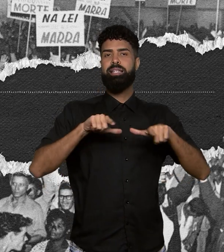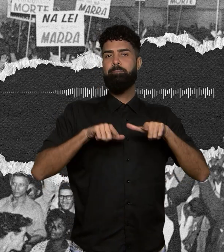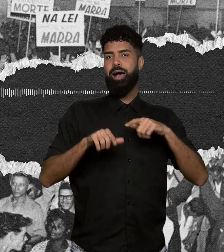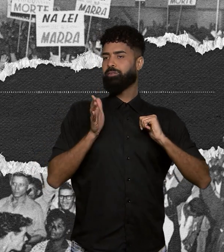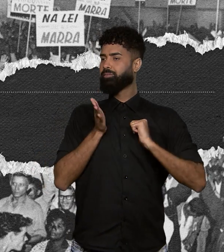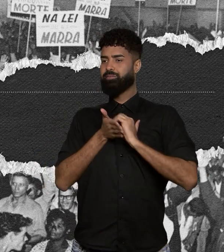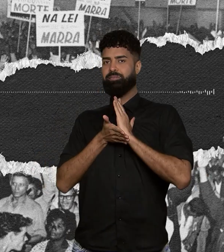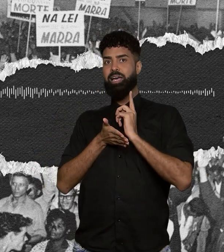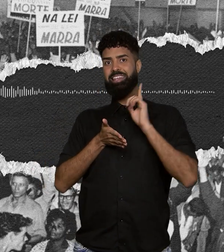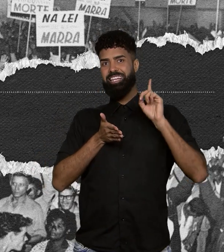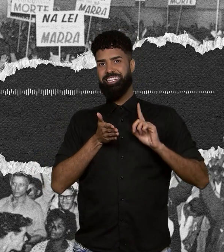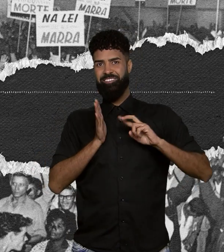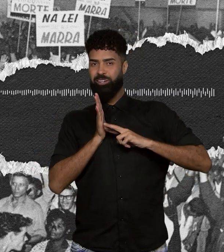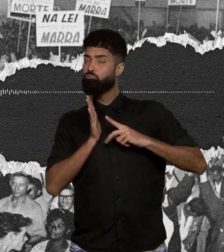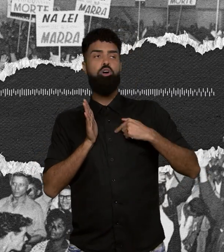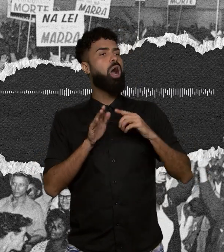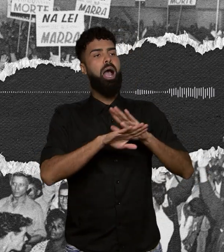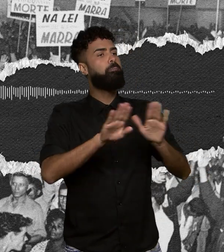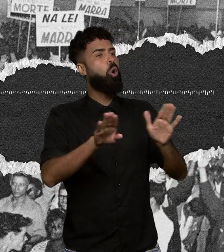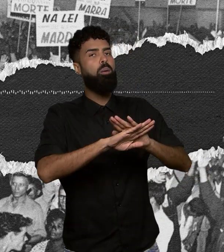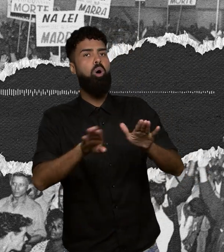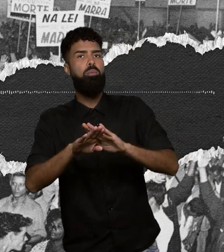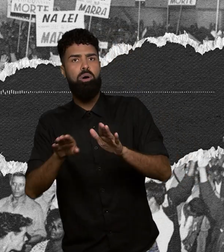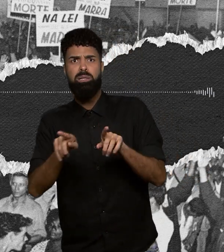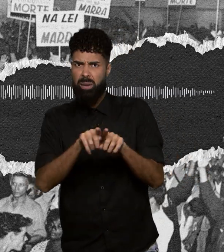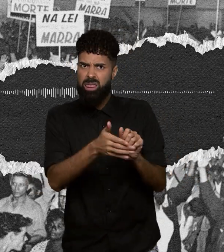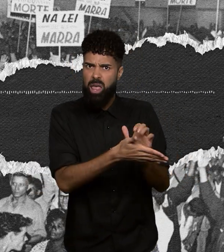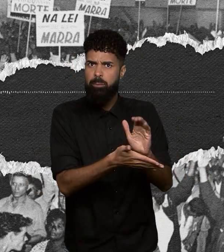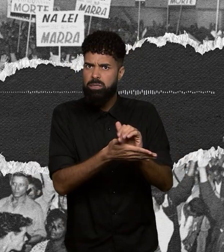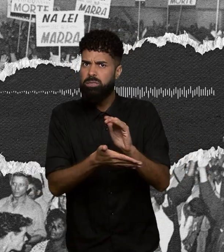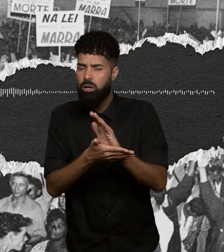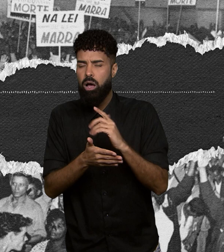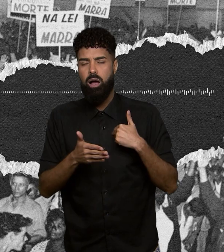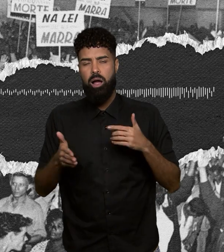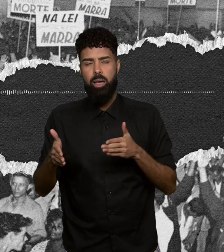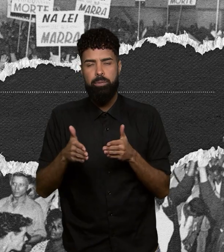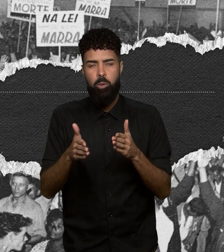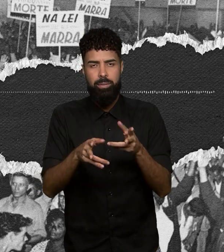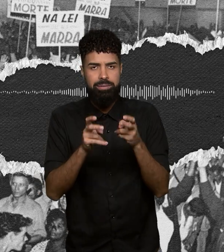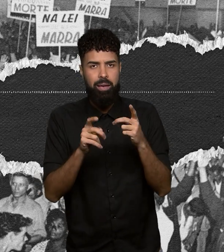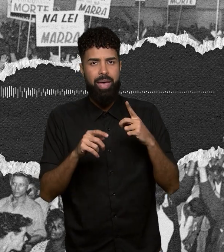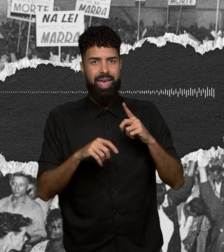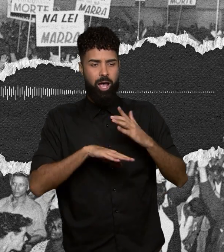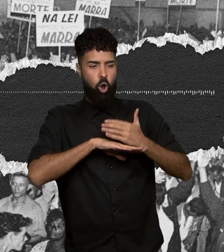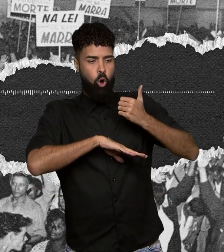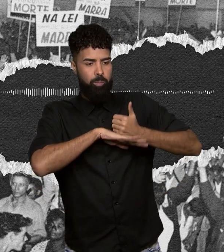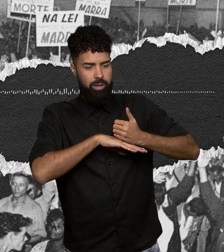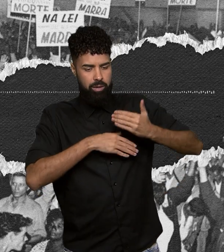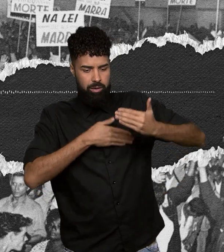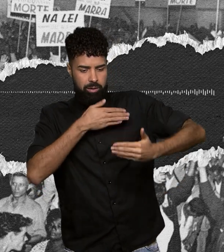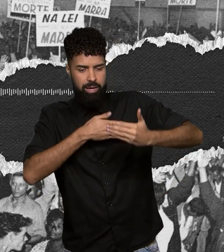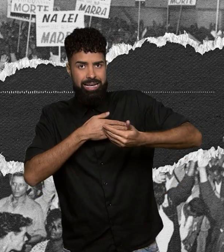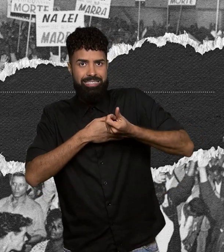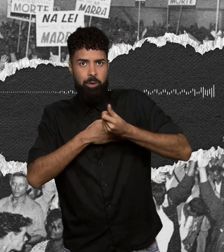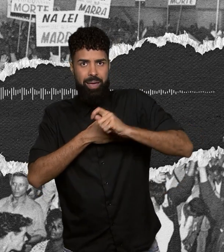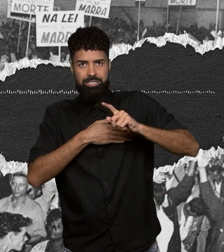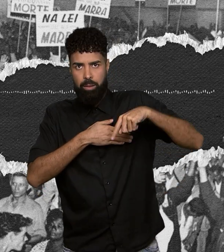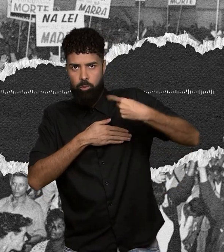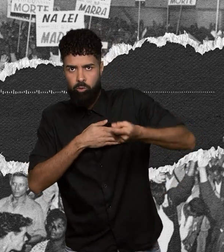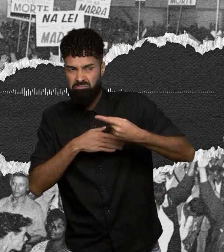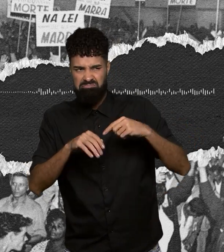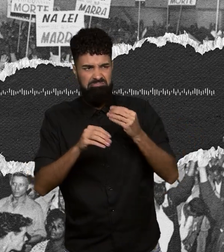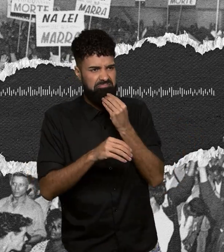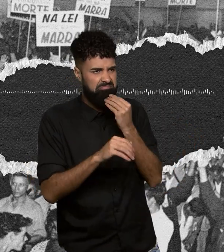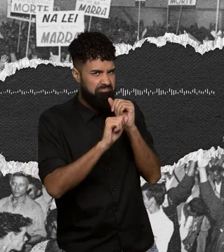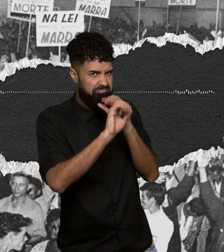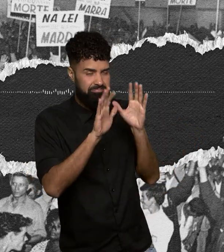dirigentes sindicais e demissão né esse é é o caminho que a gente observa ali nos primeiros dias primeiros seis meses e isso é muito visível Mário